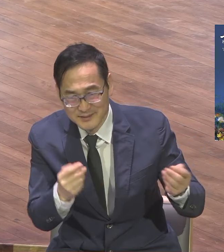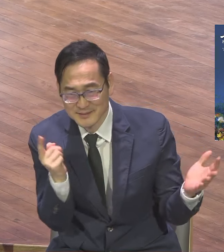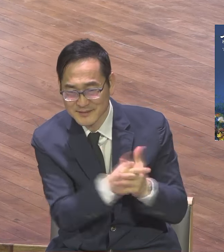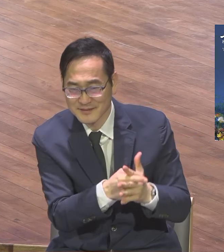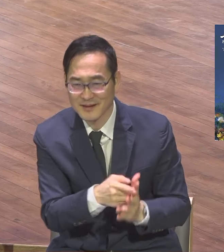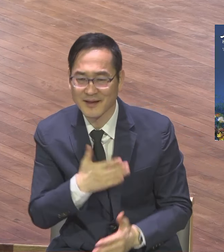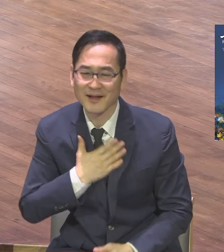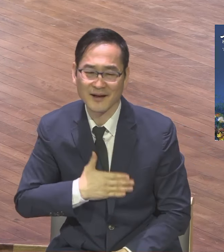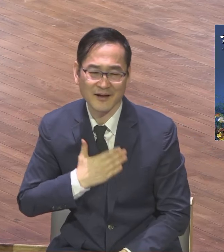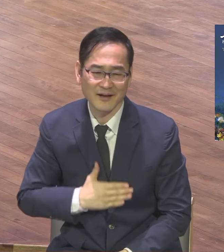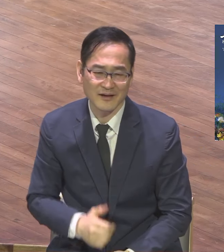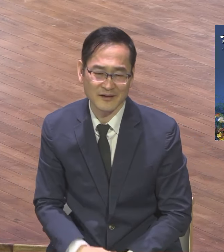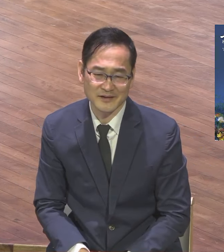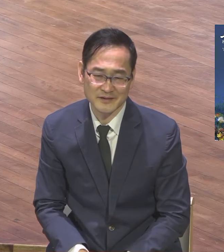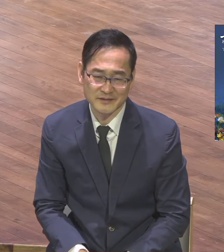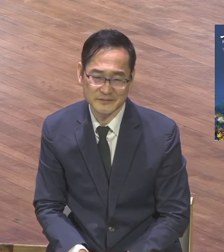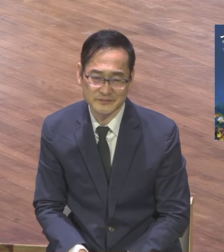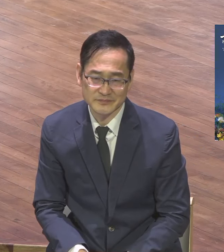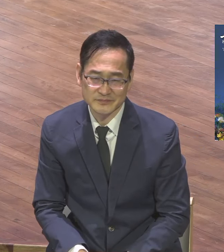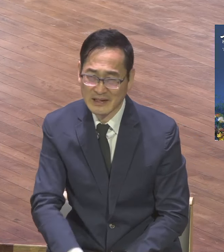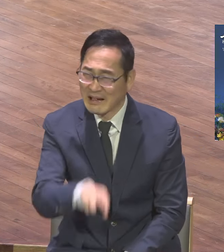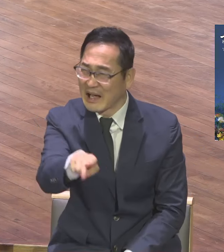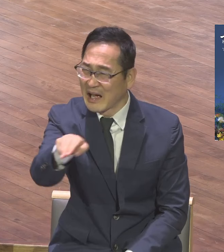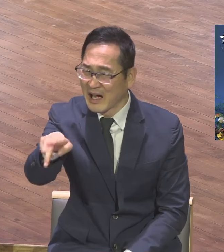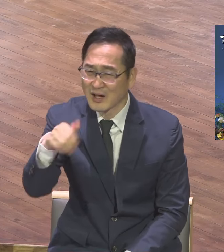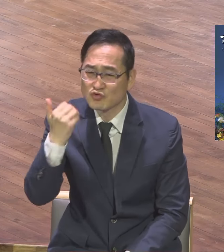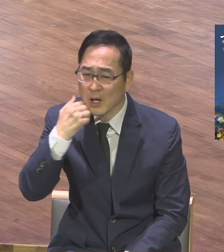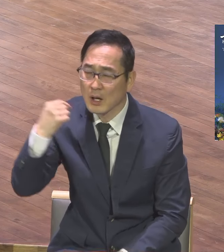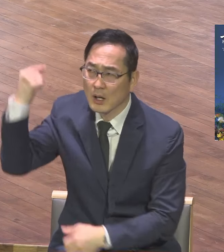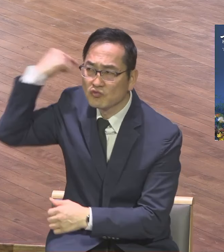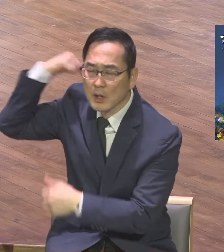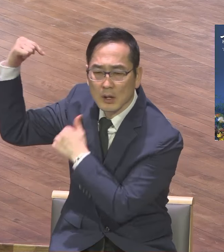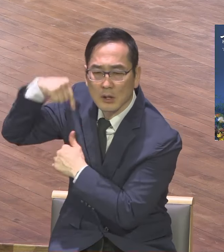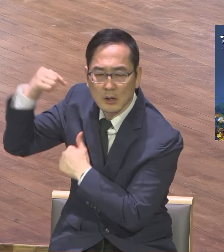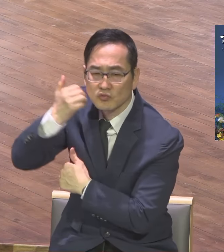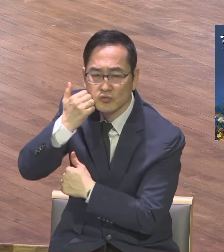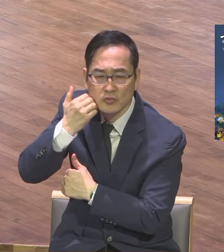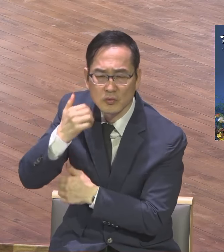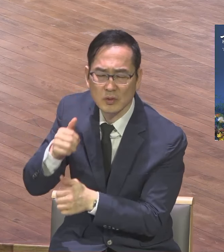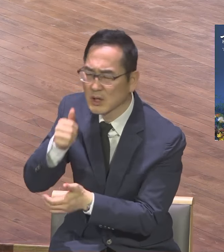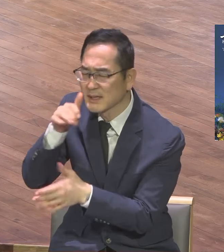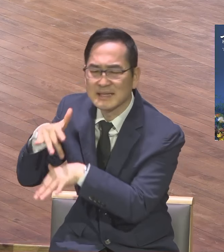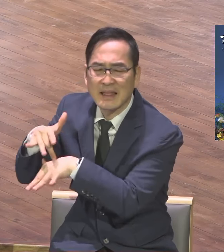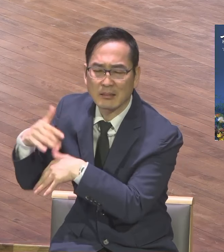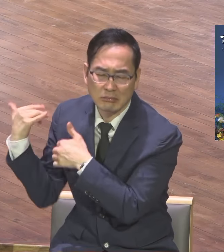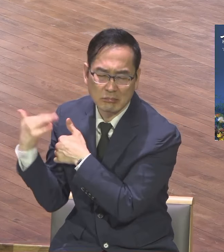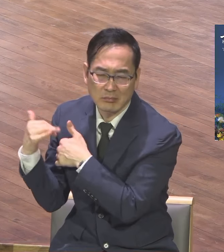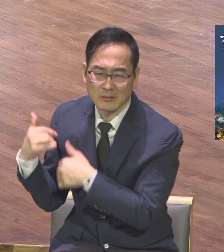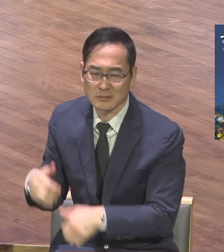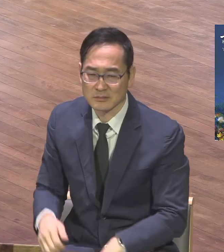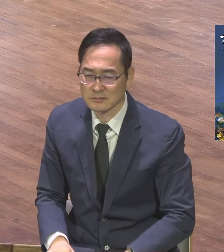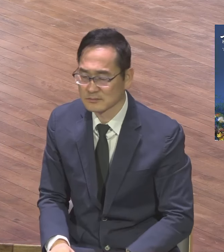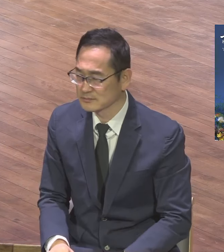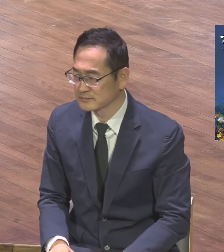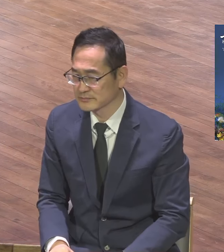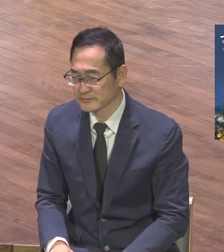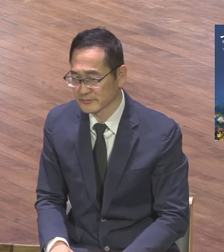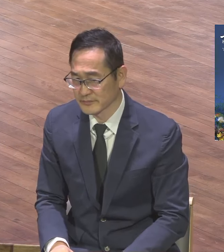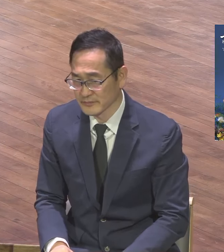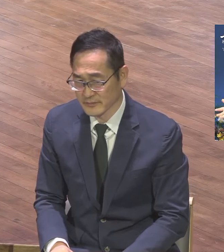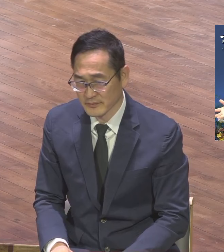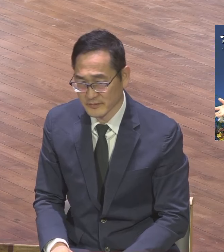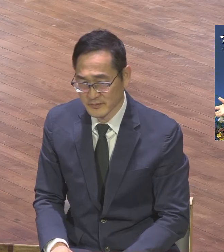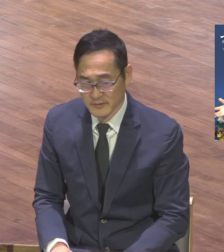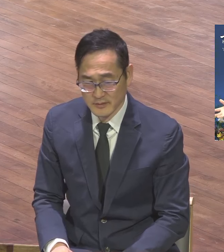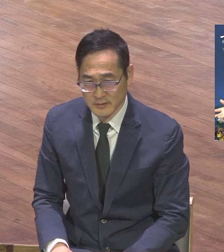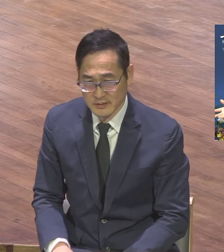정죄하지요. 누가요? 사단을 시켜서 하는 겁니다. 사단에 잡혀가지고 크, 정죄합니다. 자신도 정죄하고